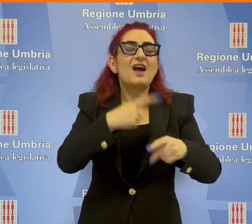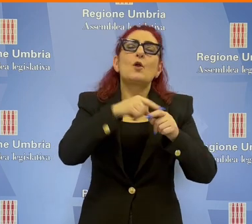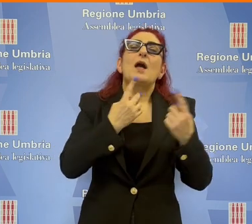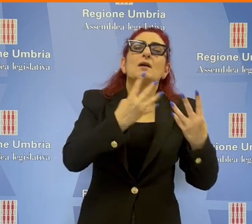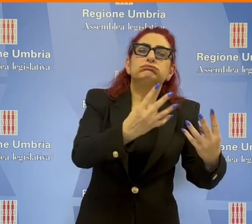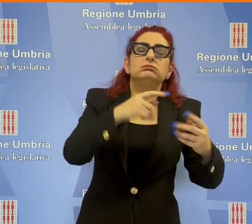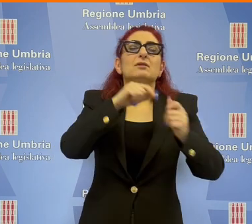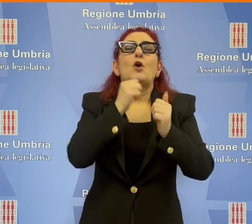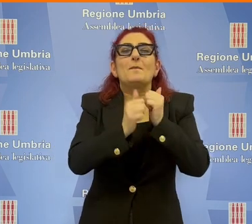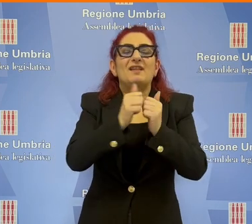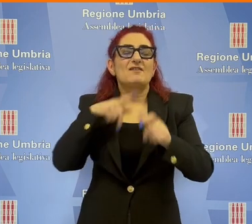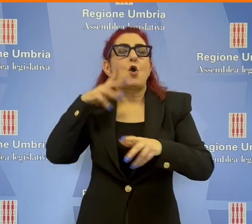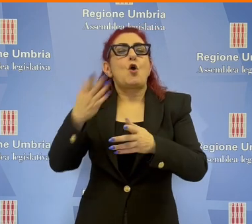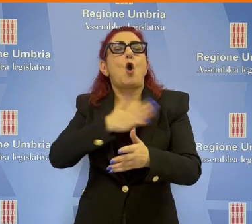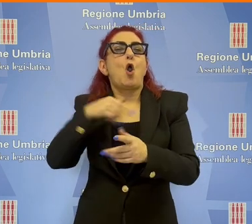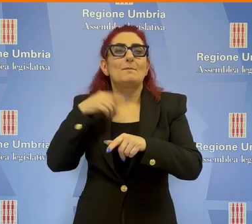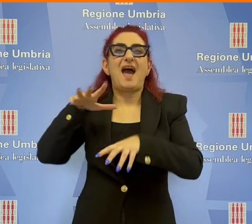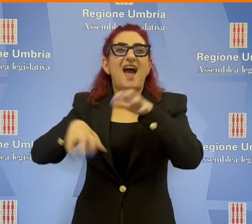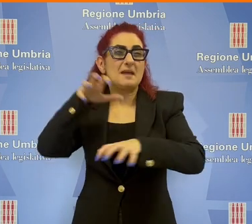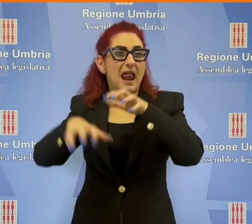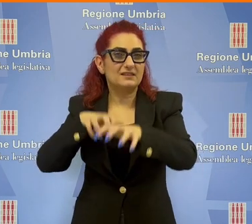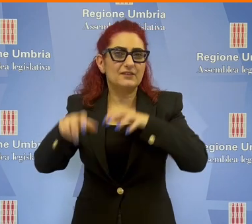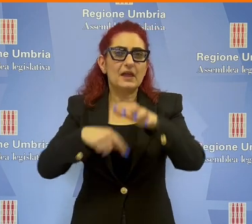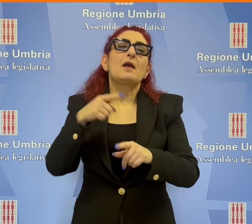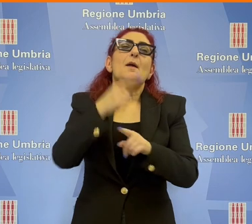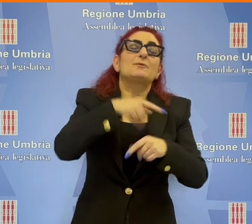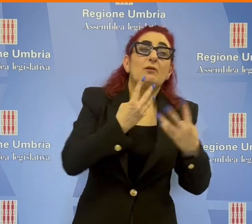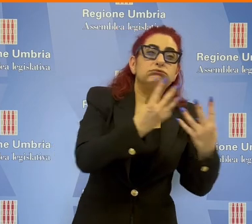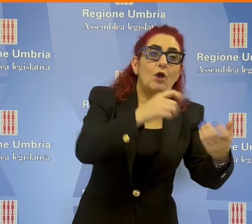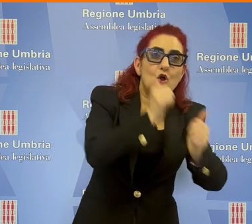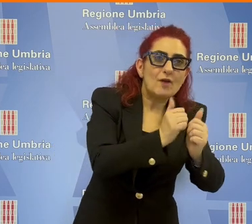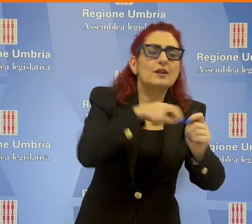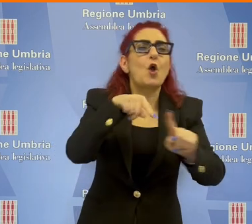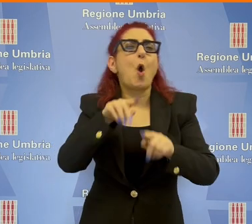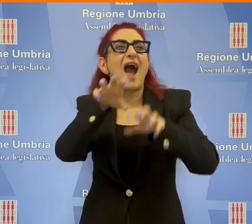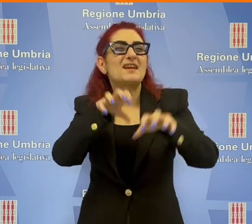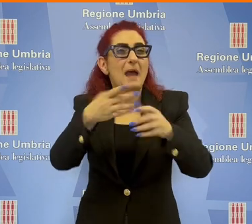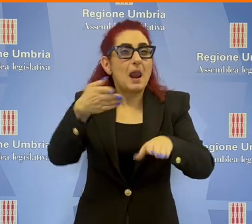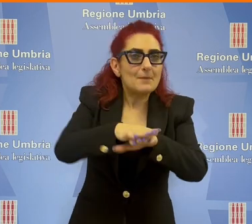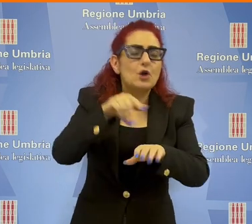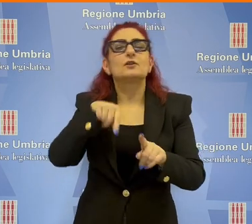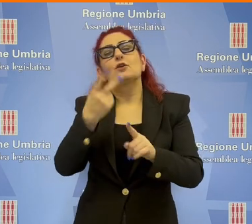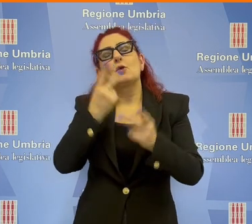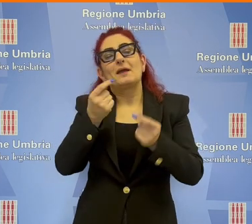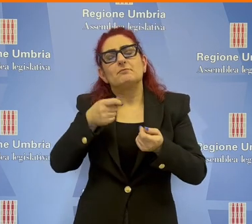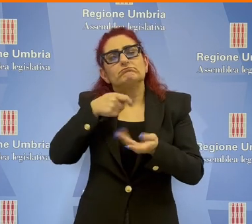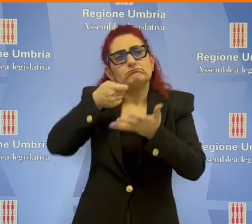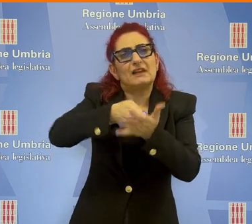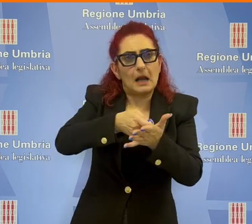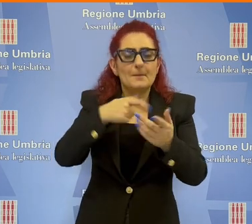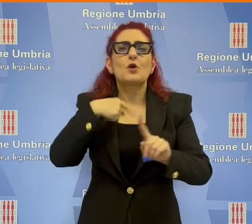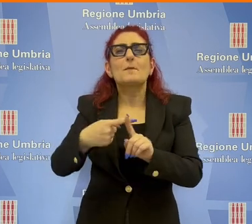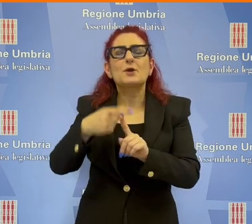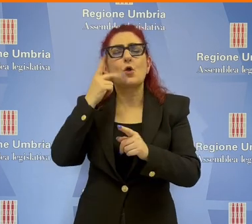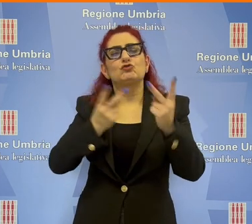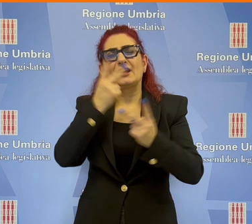sul valore commerciale della coltura e delle greggi predate e nel contempo attivare le iniziative tese a ridurre il danno.